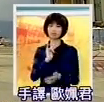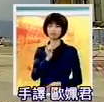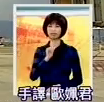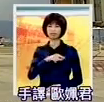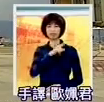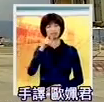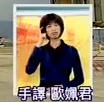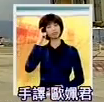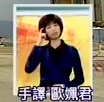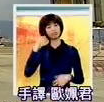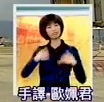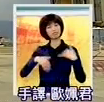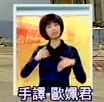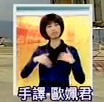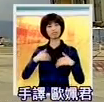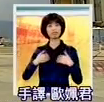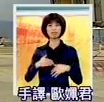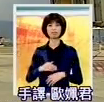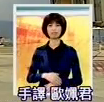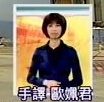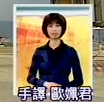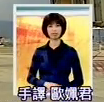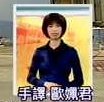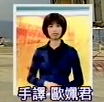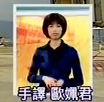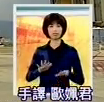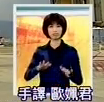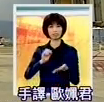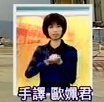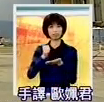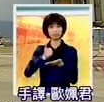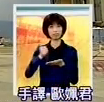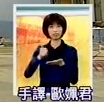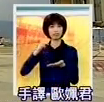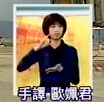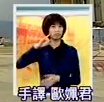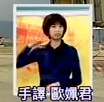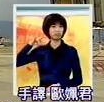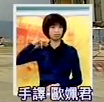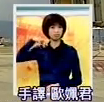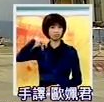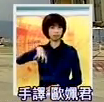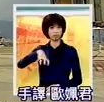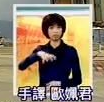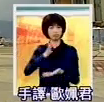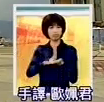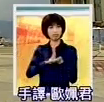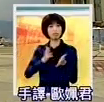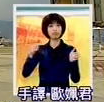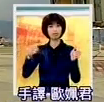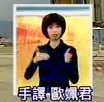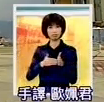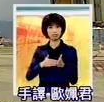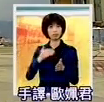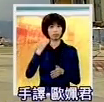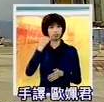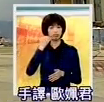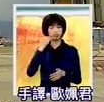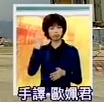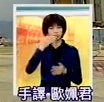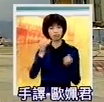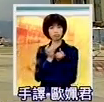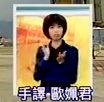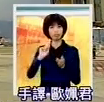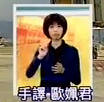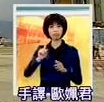这个民众都非常的兴奋哦。那以上呢，就是在这个松山机场的最新状况。如果有最新的情况，